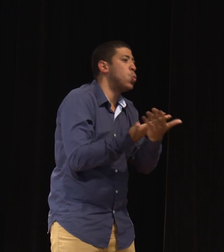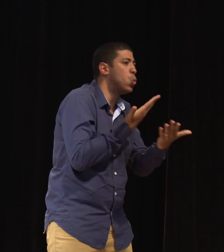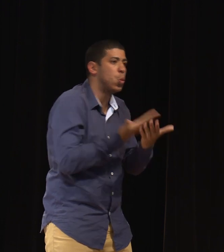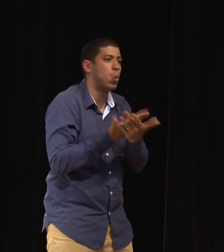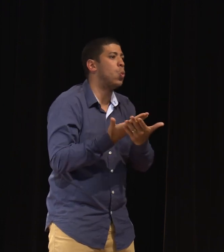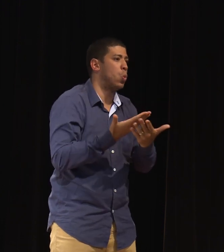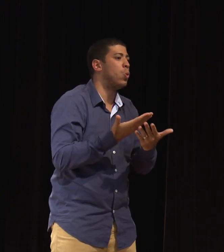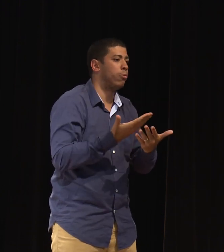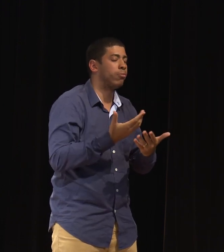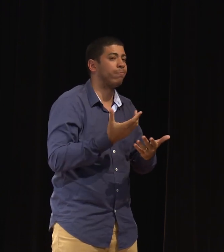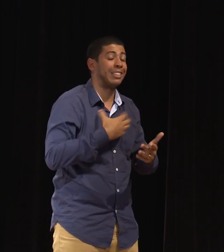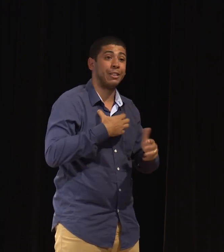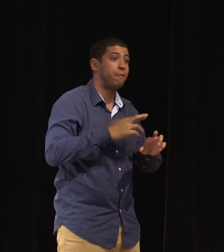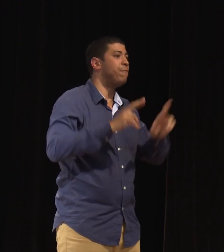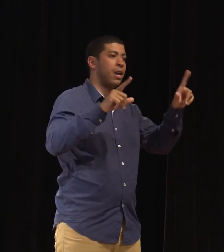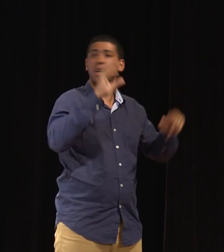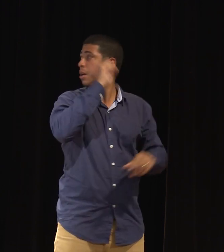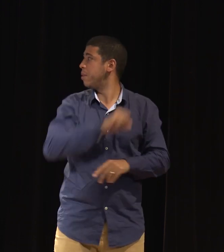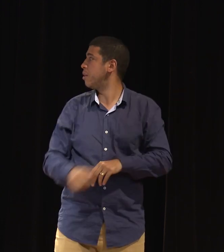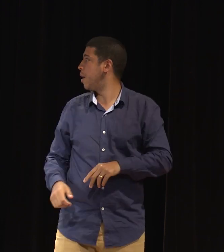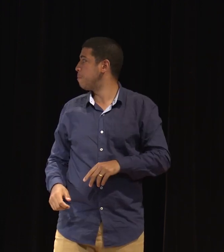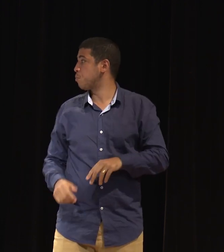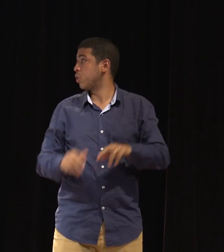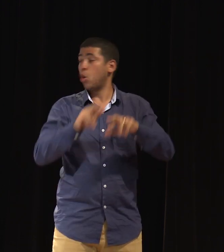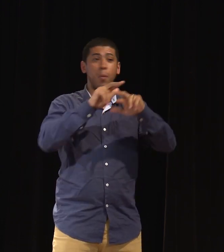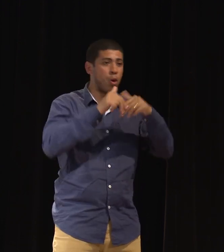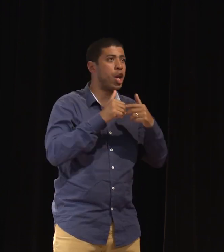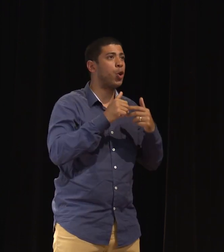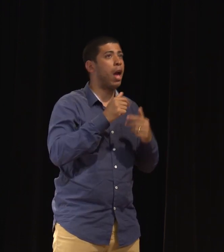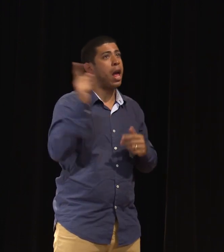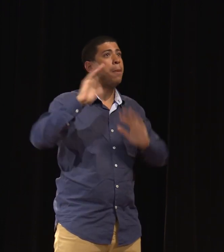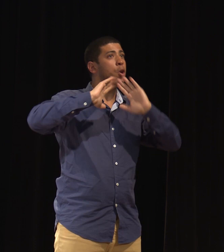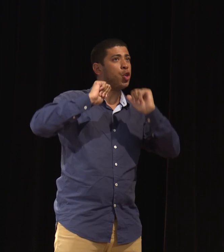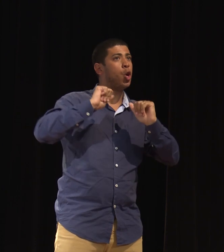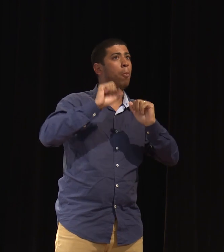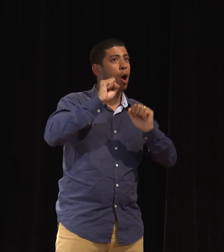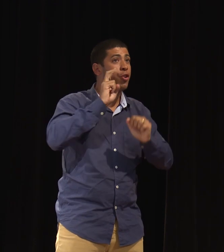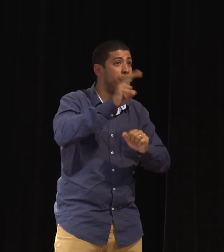pesquisei, estudei muito para poder passar esse conceito de inovação.